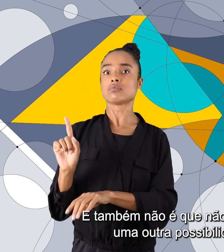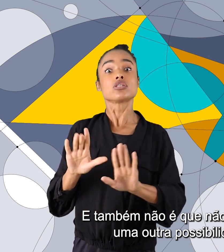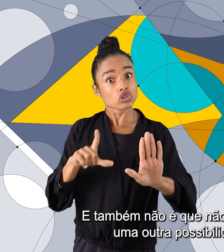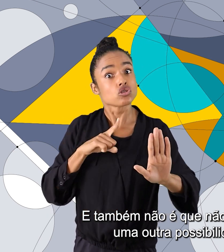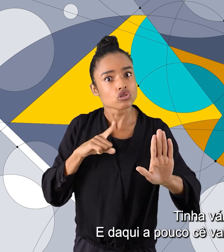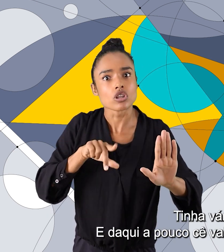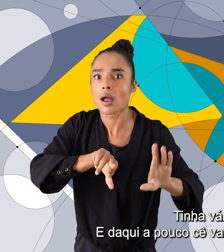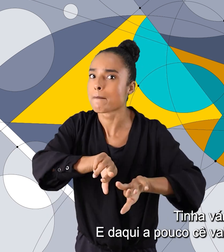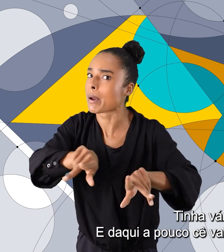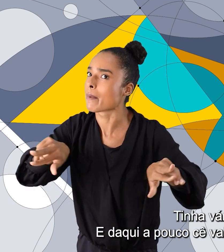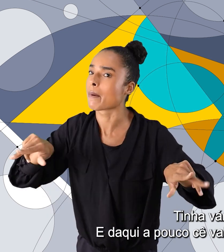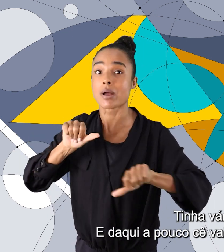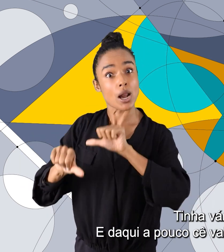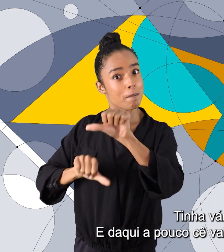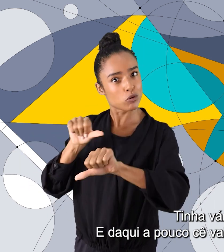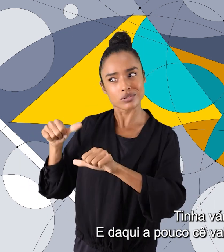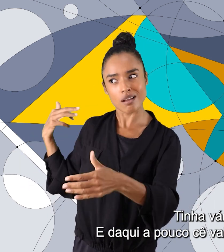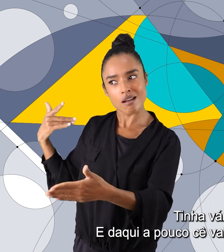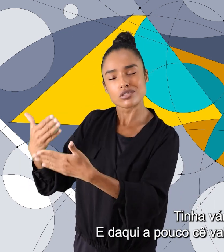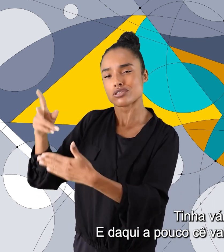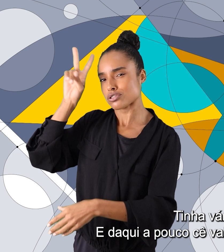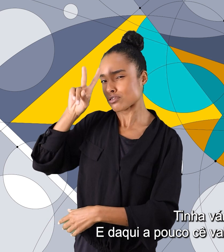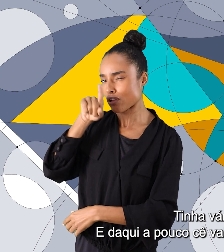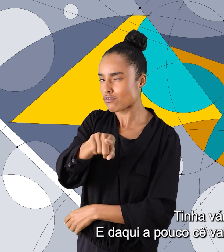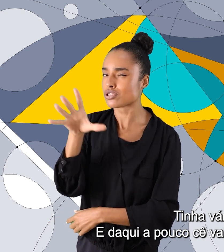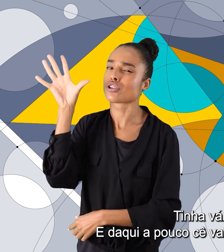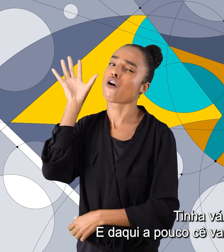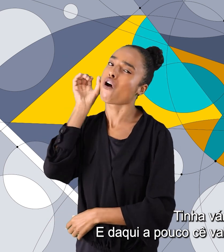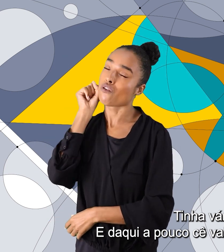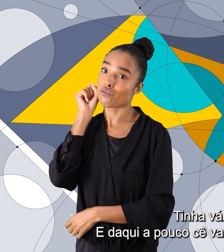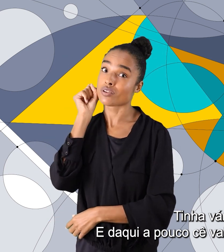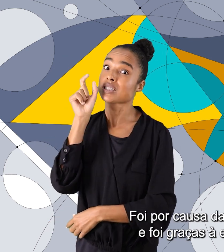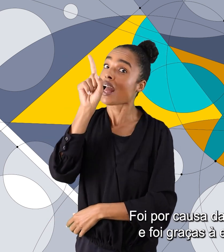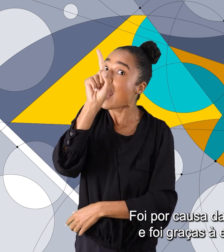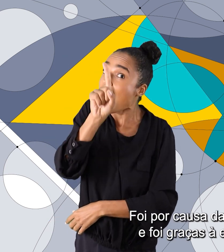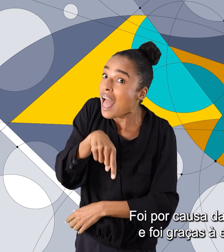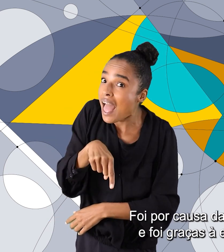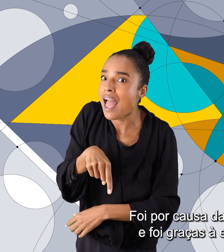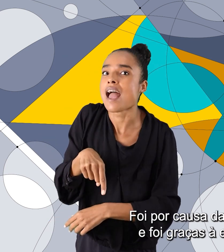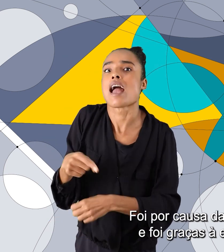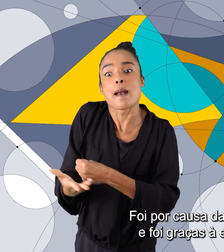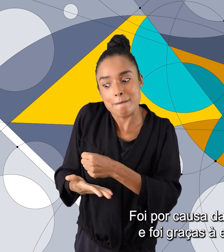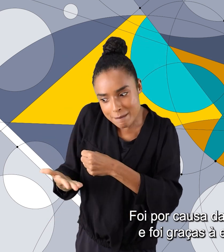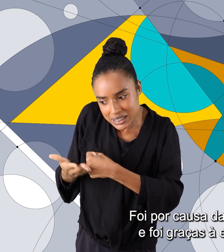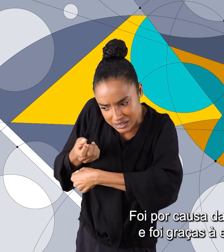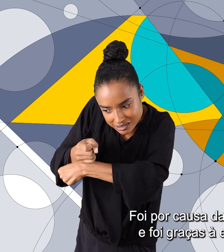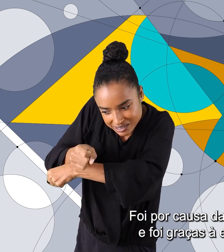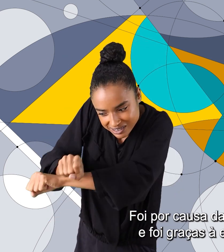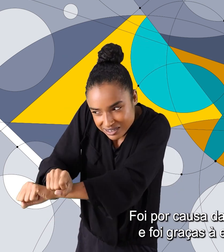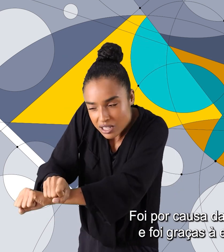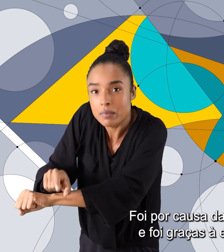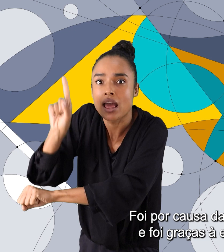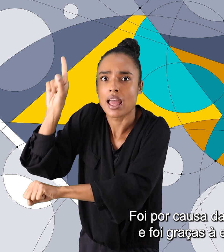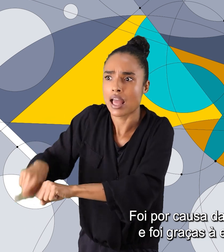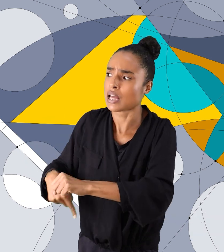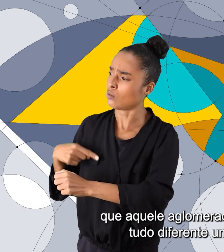Brasil. Tinha várias, e daqui a pouco você vai ouvir sobre elas. Foi por causa da escravidão e foi graças